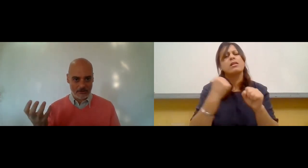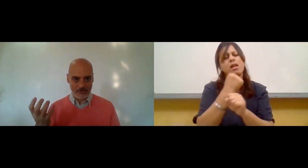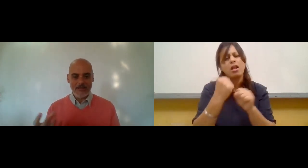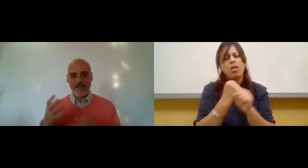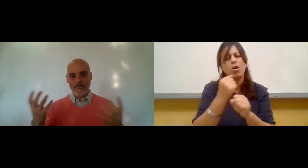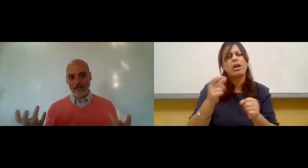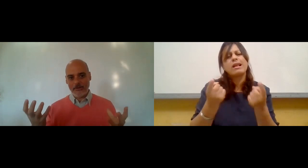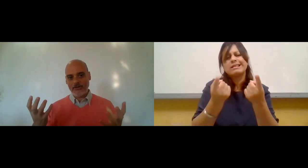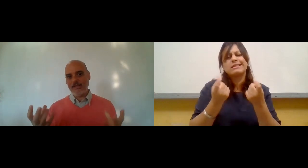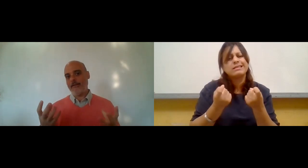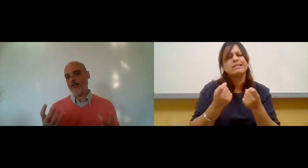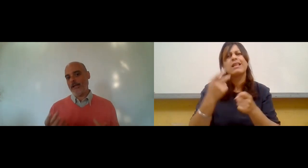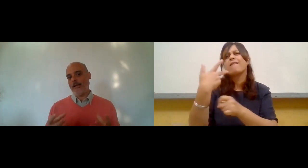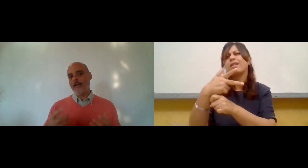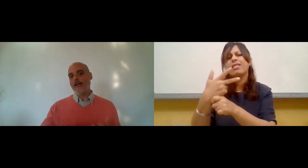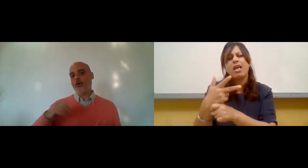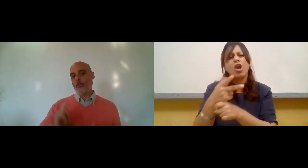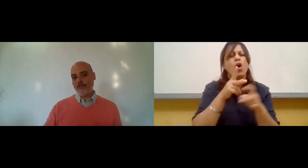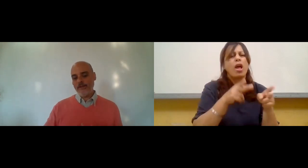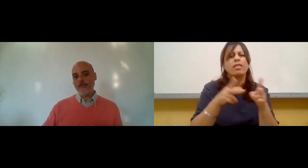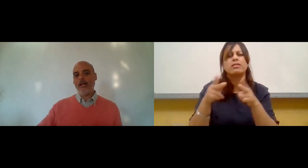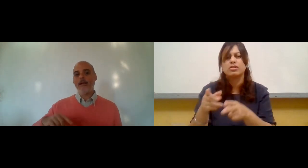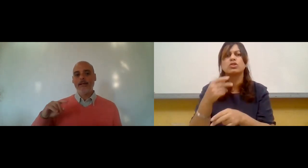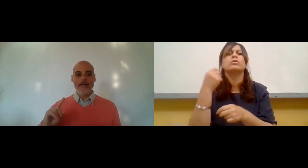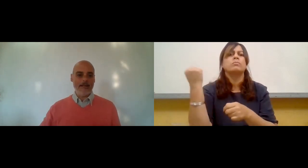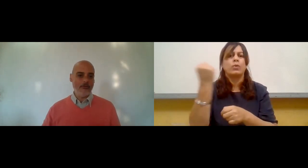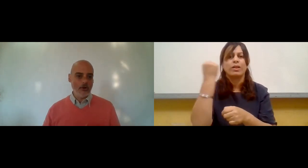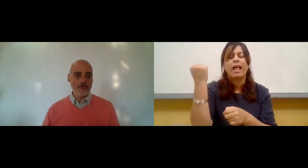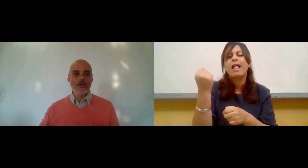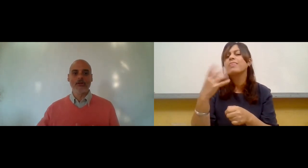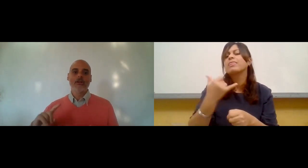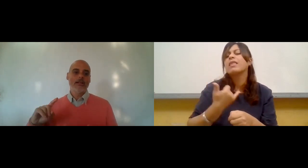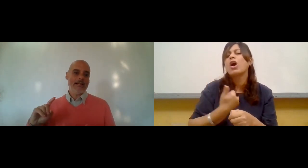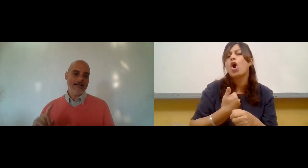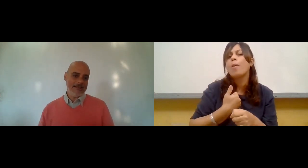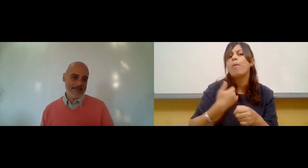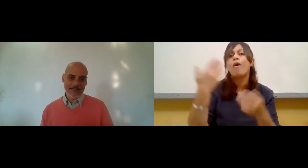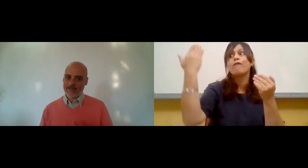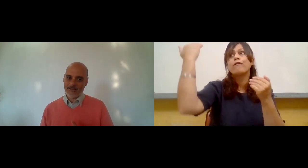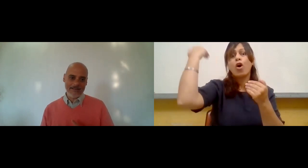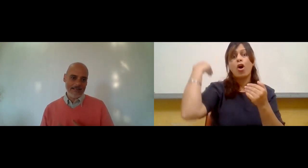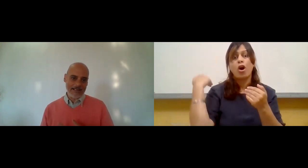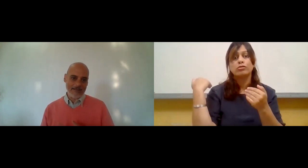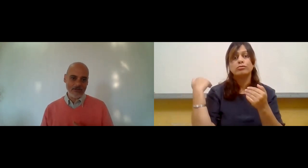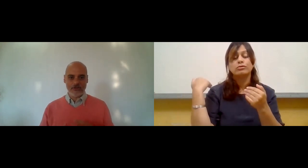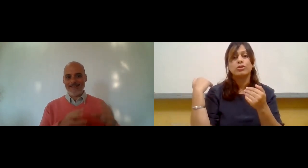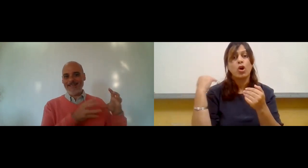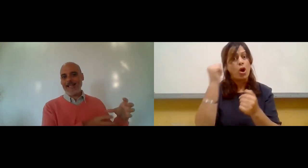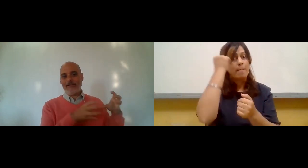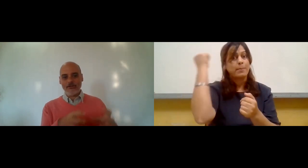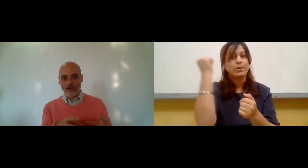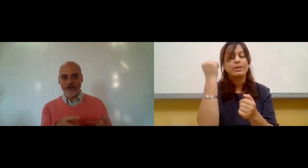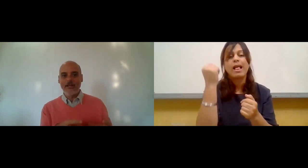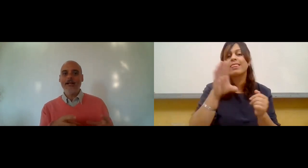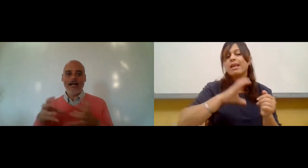manejo de videos. Que el manejo de videos tiene que ver con cómo se filma, el fondo, las características de la grabación, o sea, desde